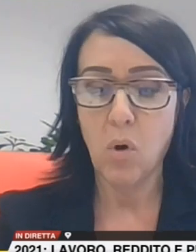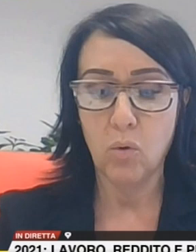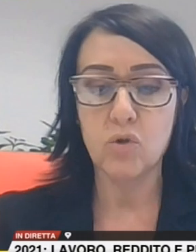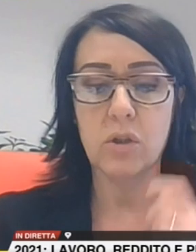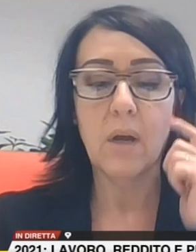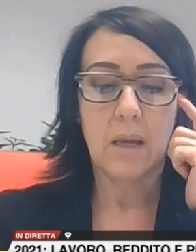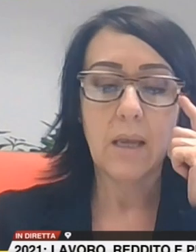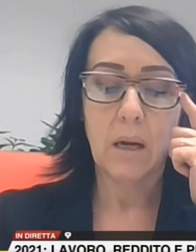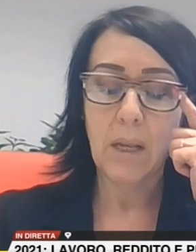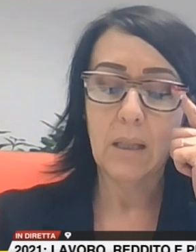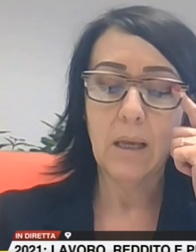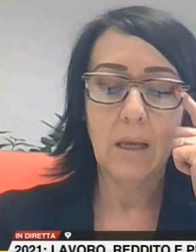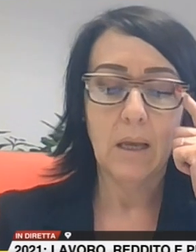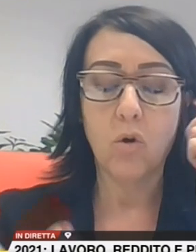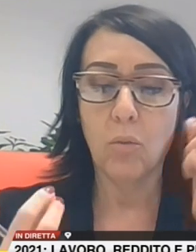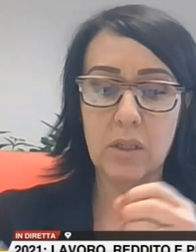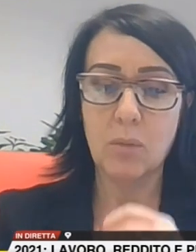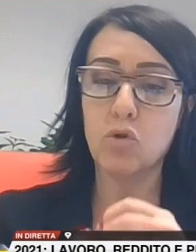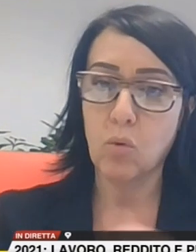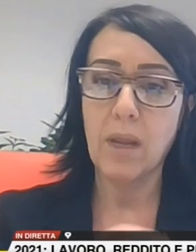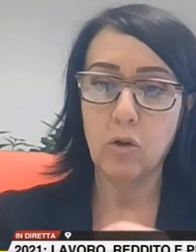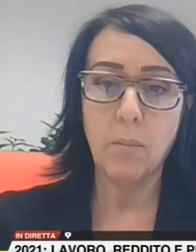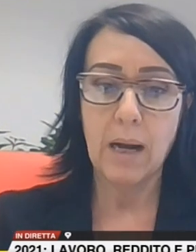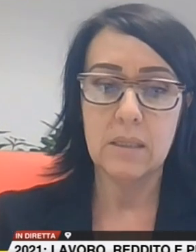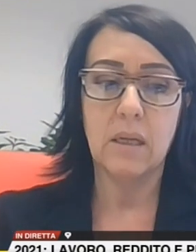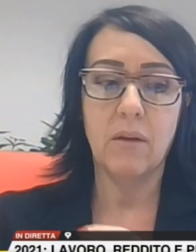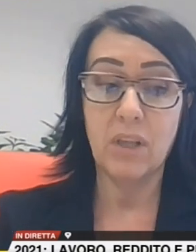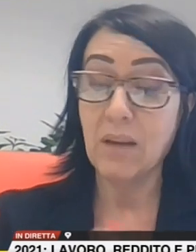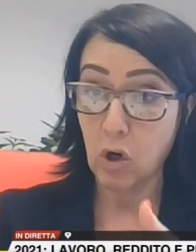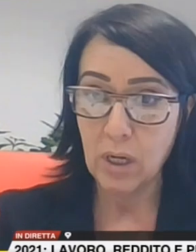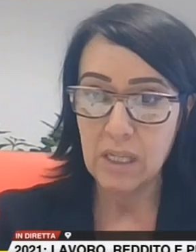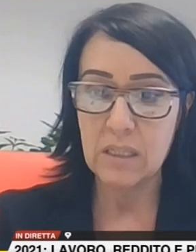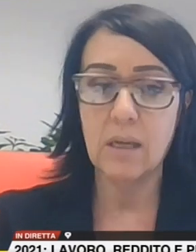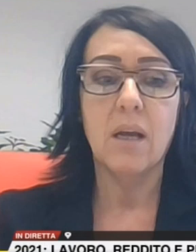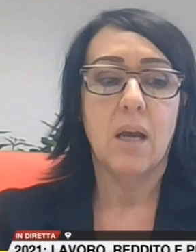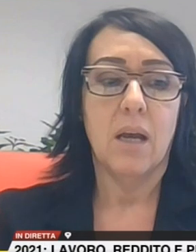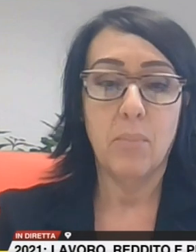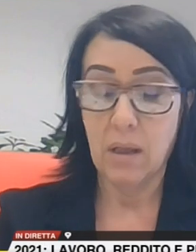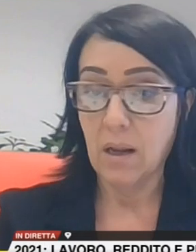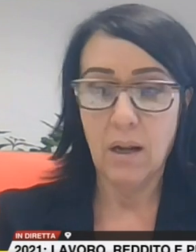altri bonus che chiaramente come diciamo strumento base vedevano l'ISE